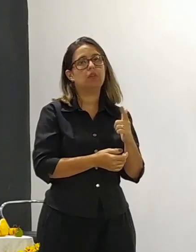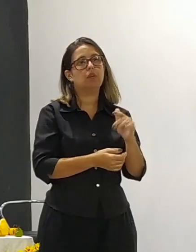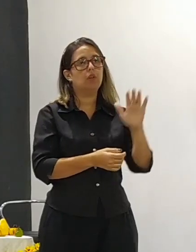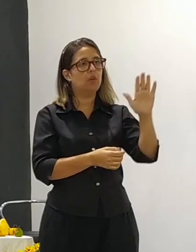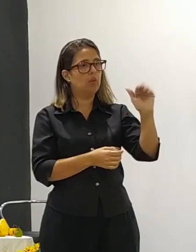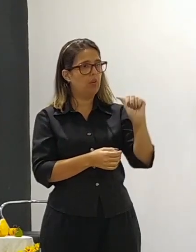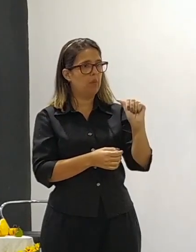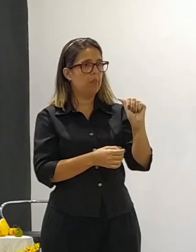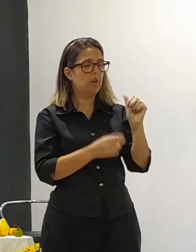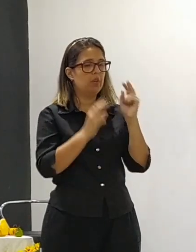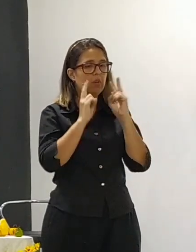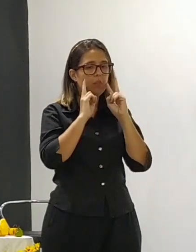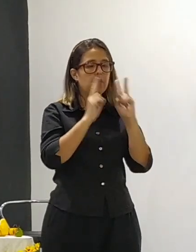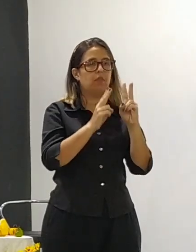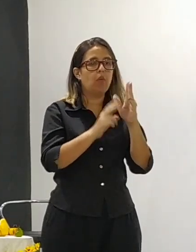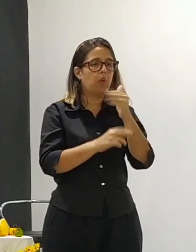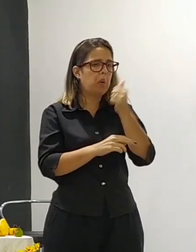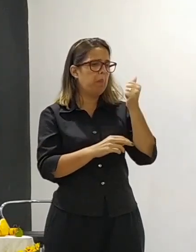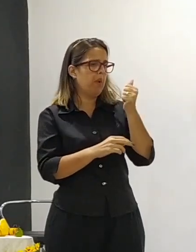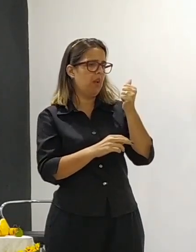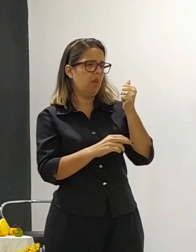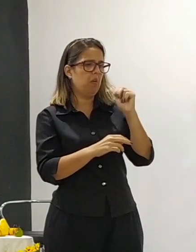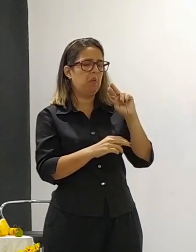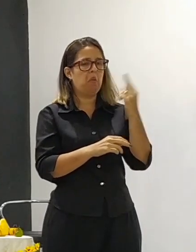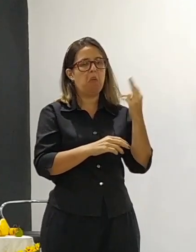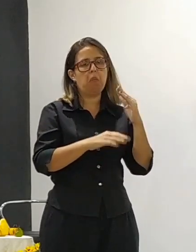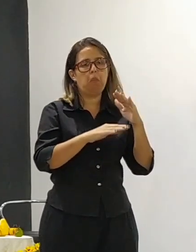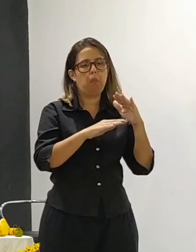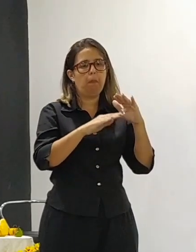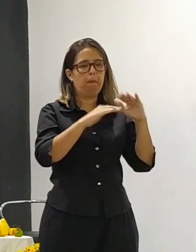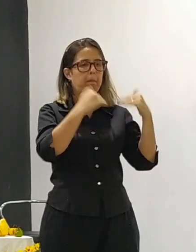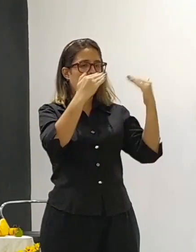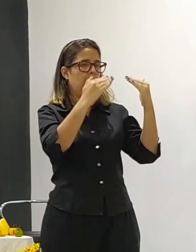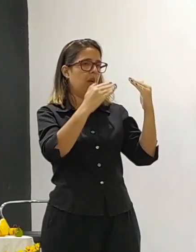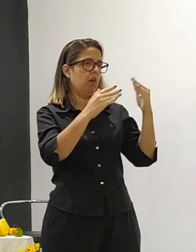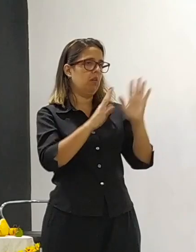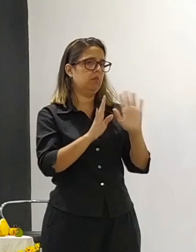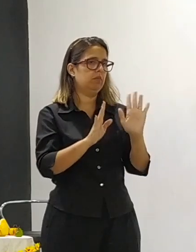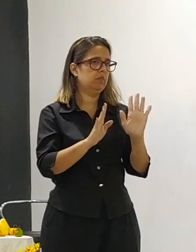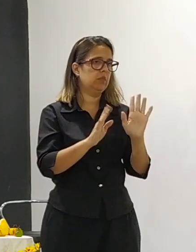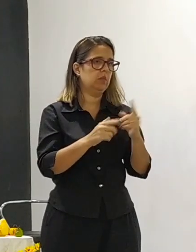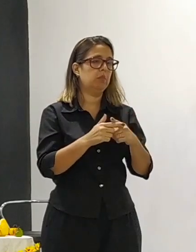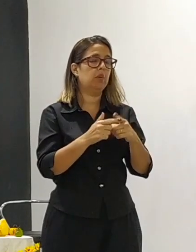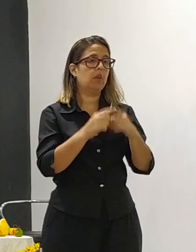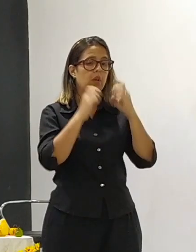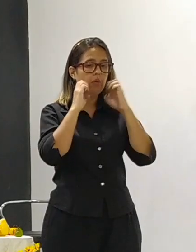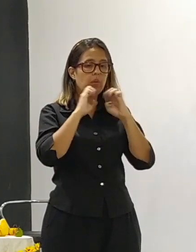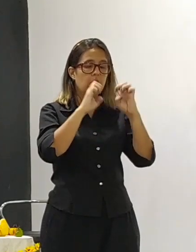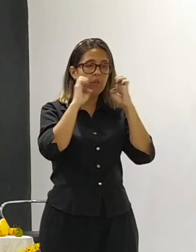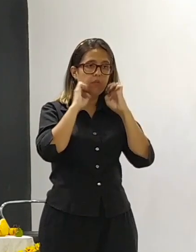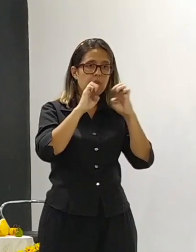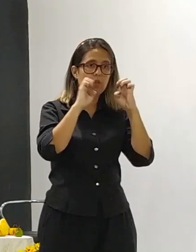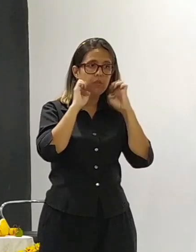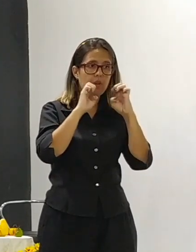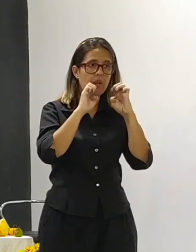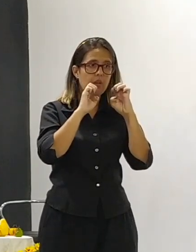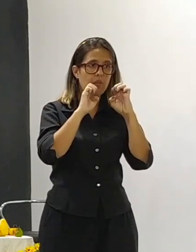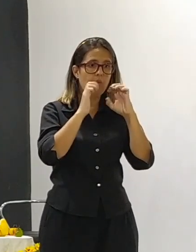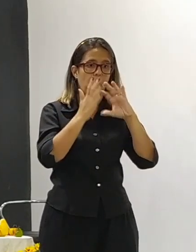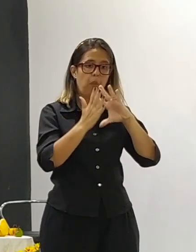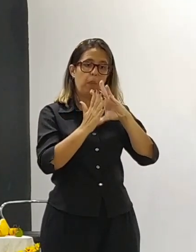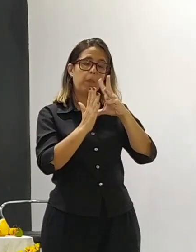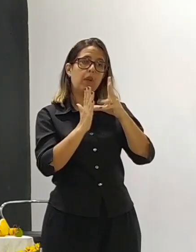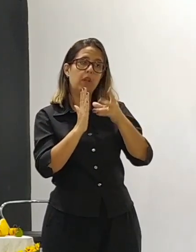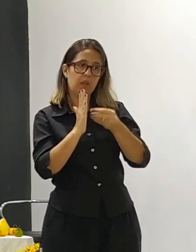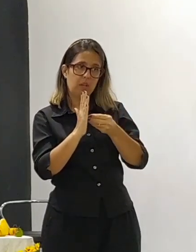uma visão que é melhor ou maior do que a outra. Porque o Evangelho chegou até nós através das igrejas